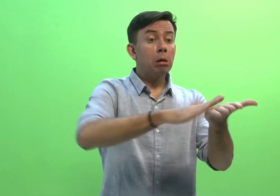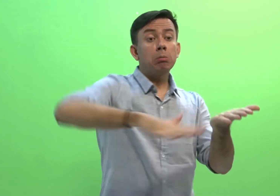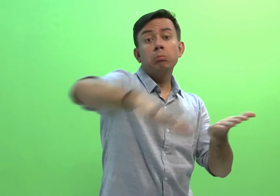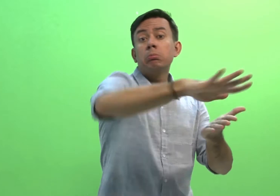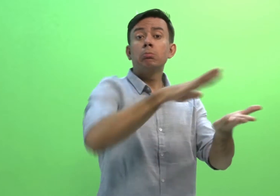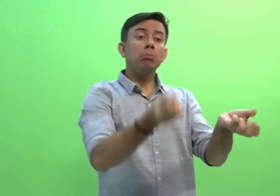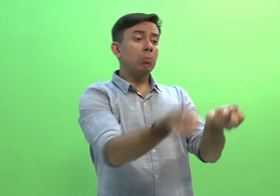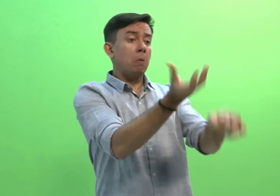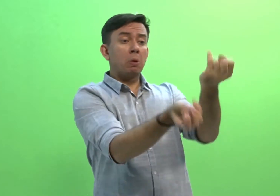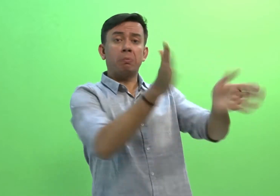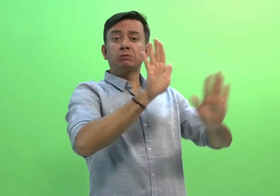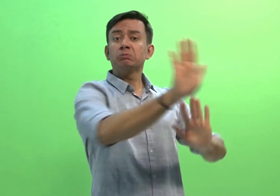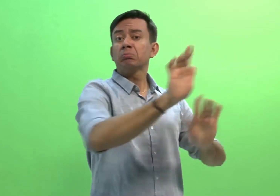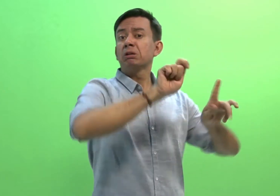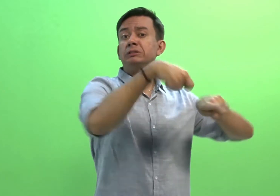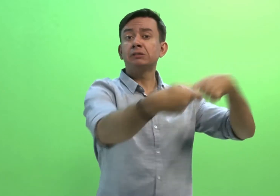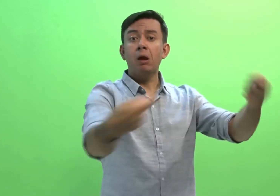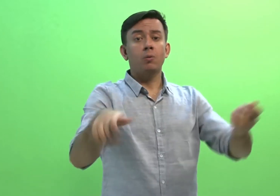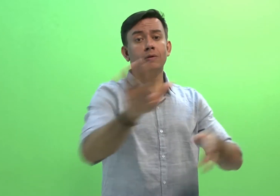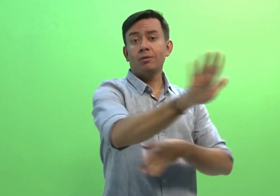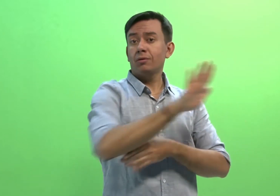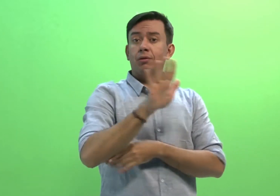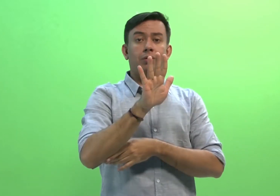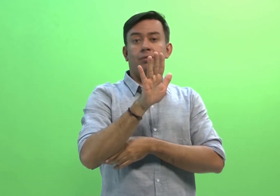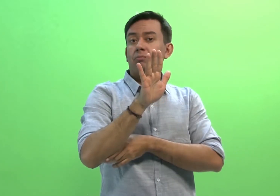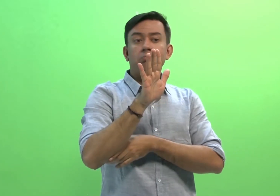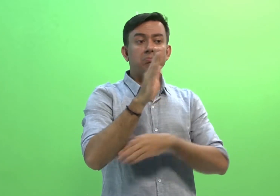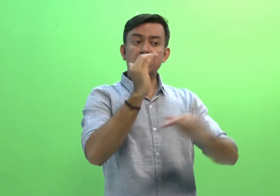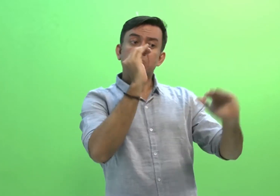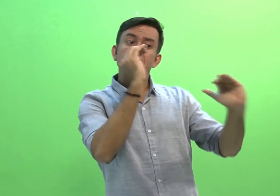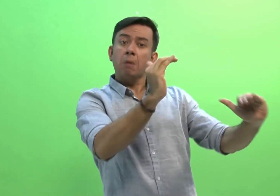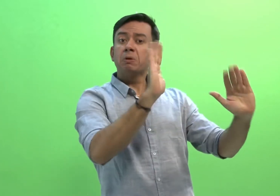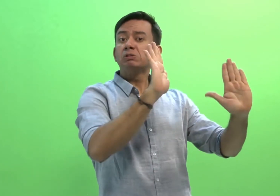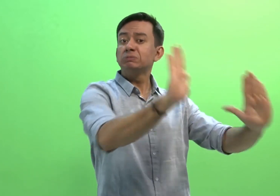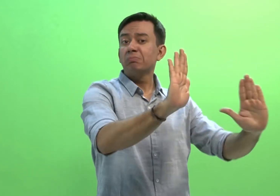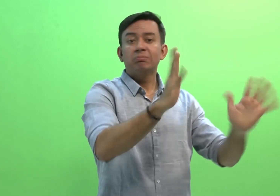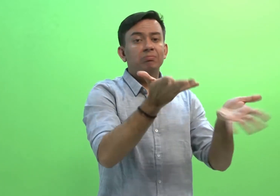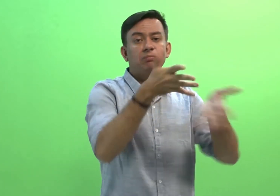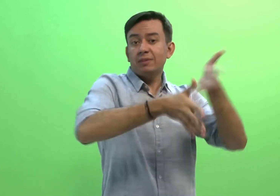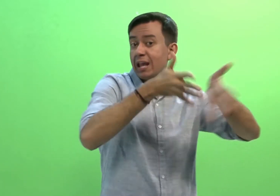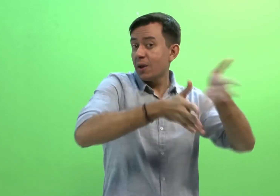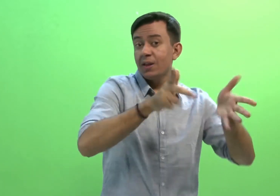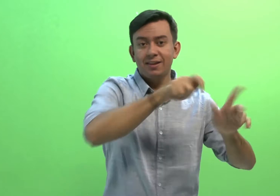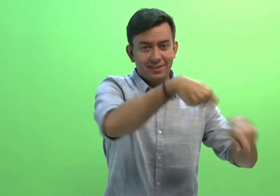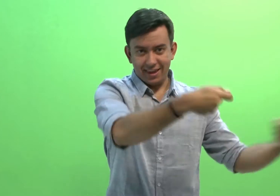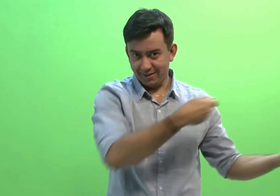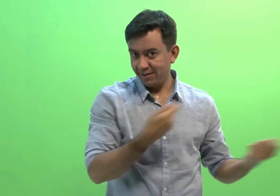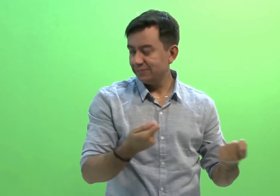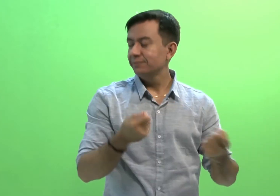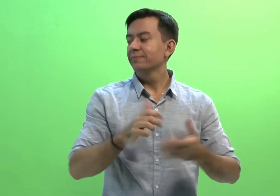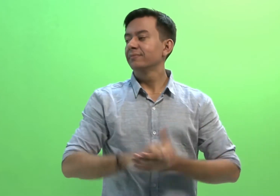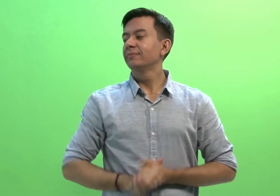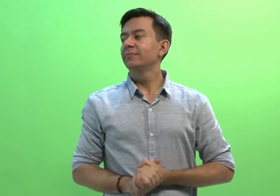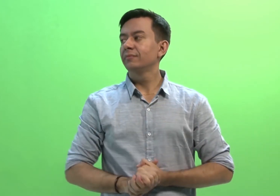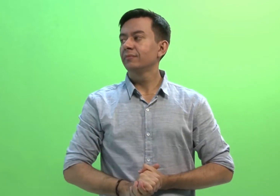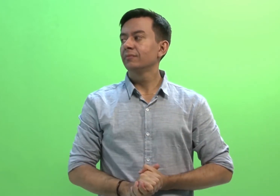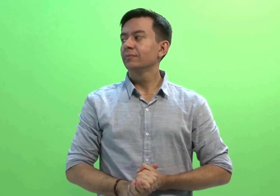Agora, os sinais arbitrários são sinais que vão surgindo e vão sendo disseminados. E nós temos que respeitar tais